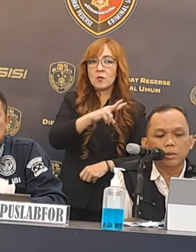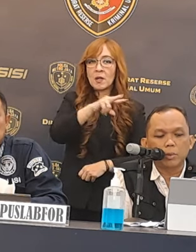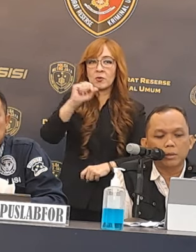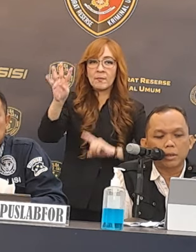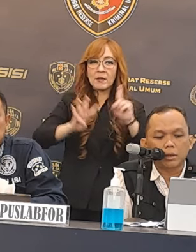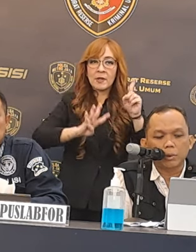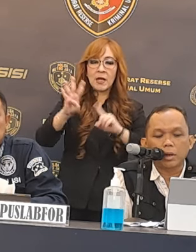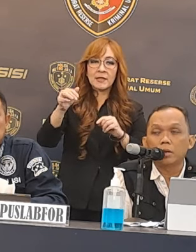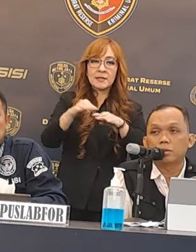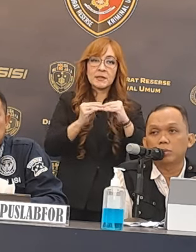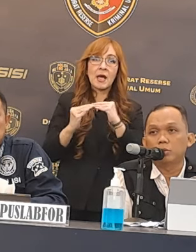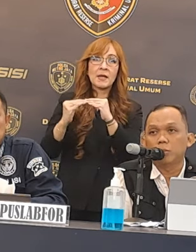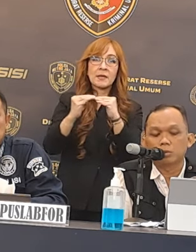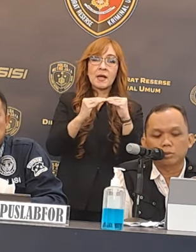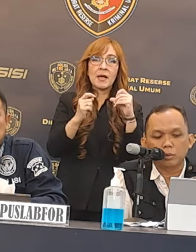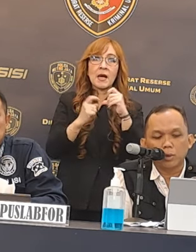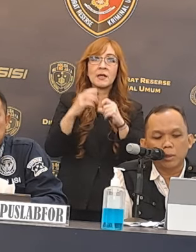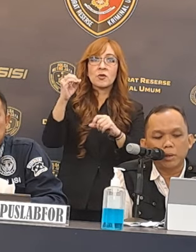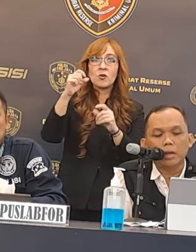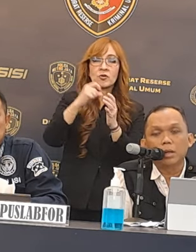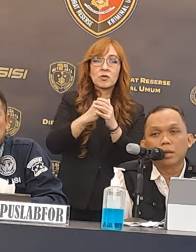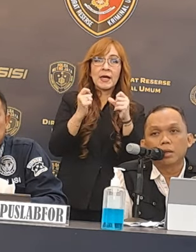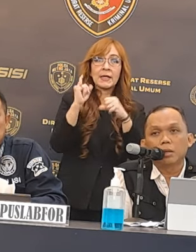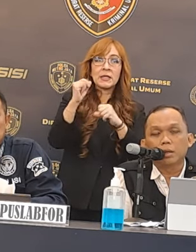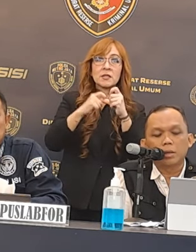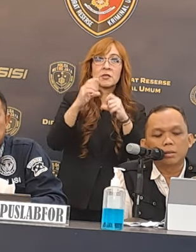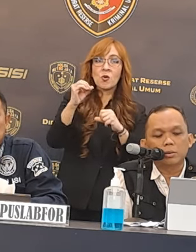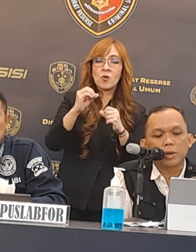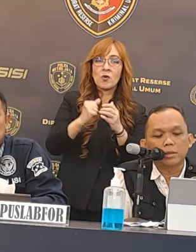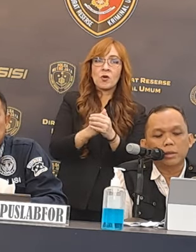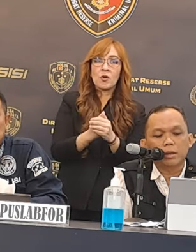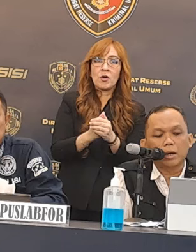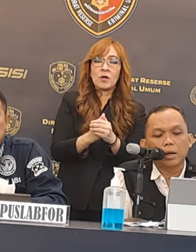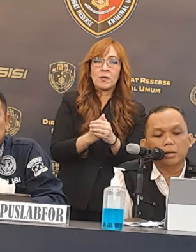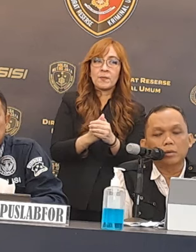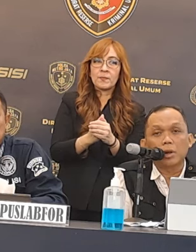2014 juga berstandar kepada ISO 17025